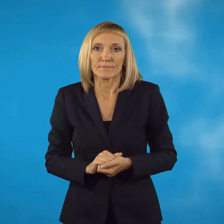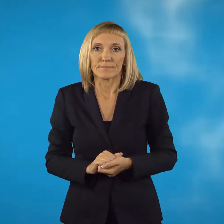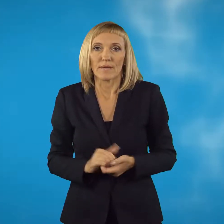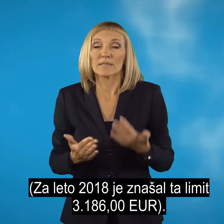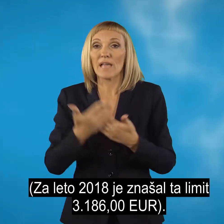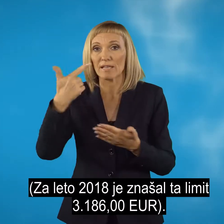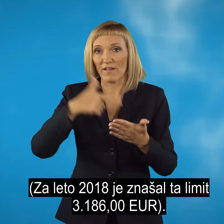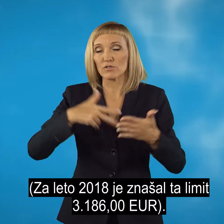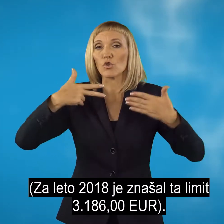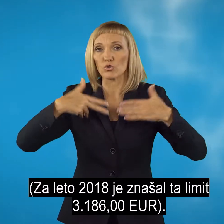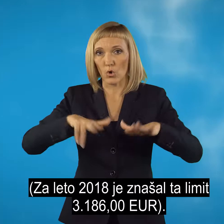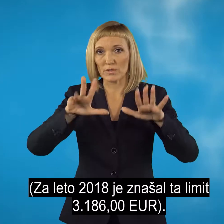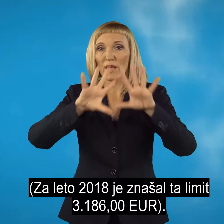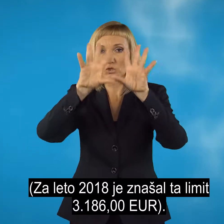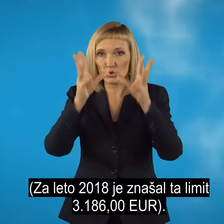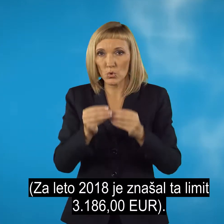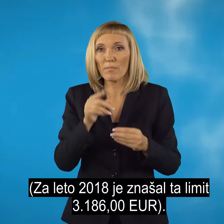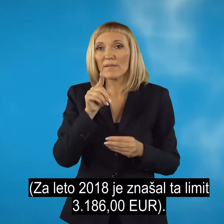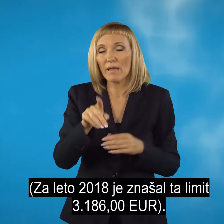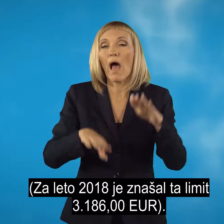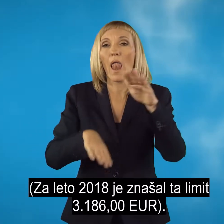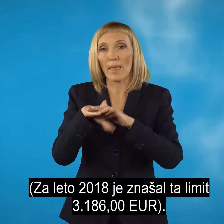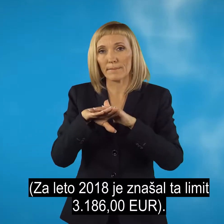Za leto 2018 je znašal ta limit